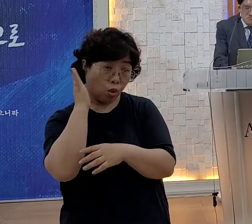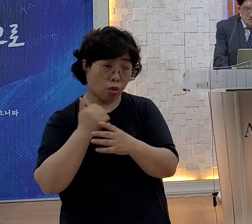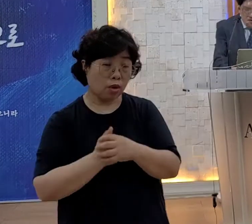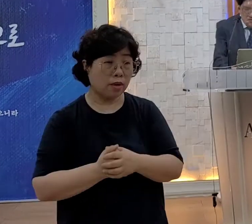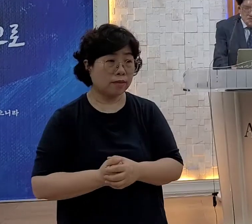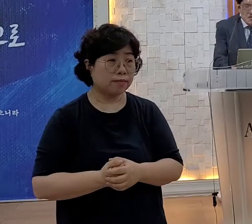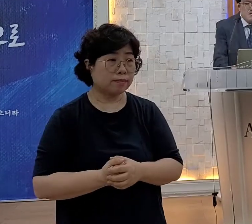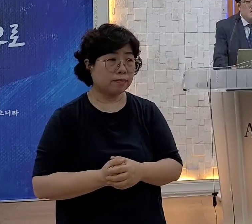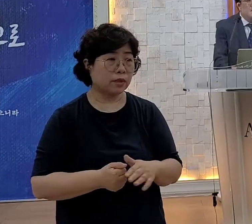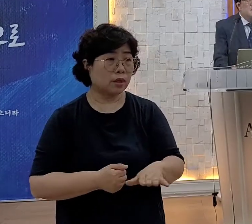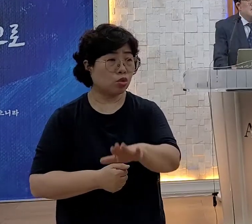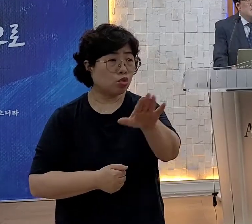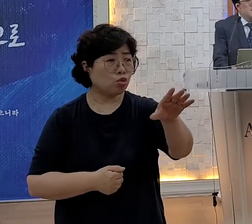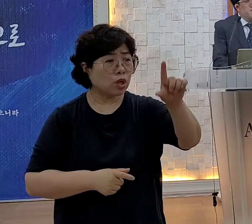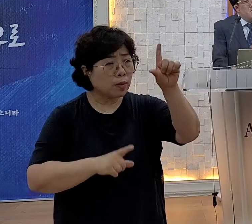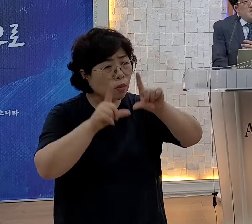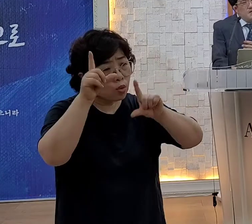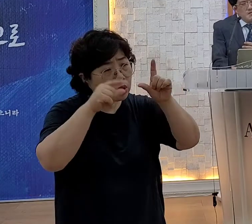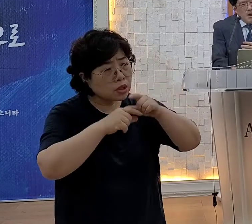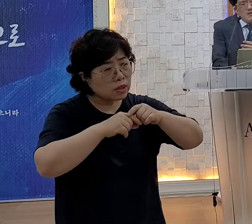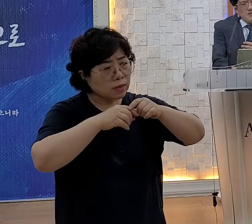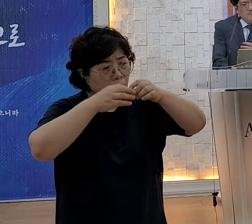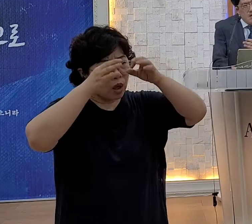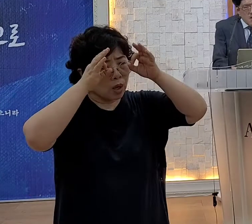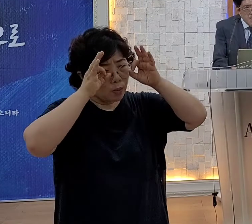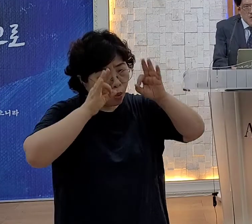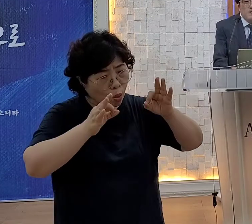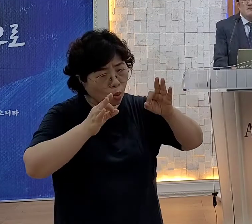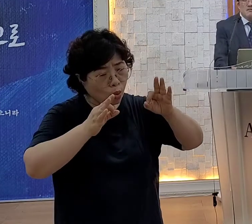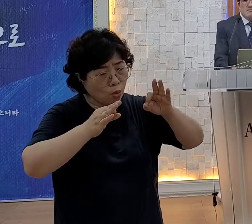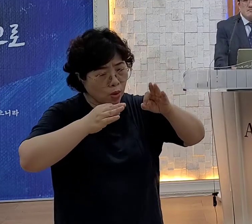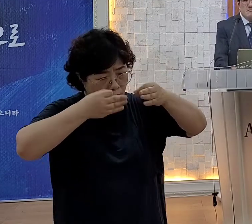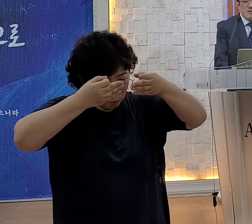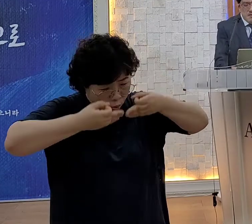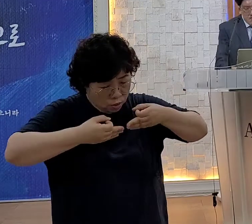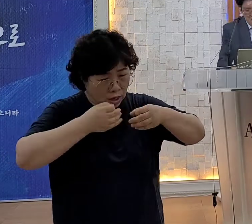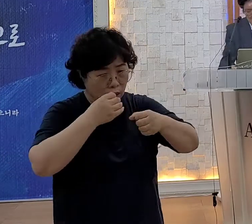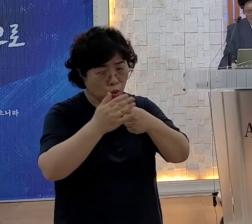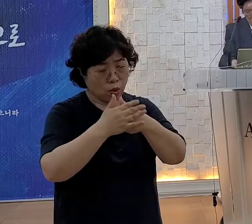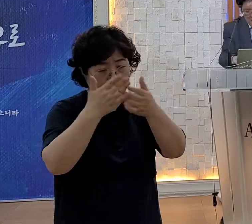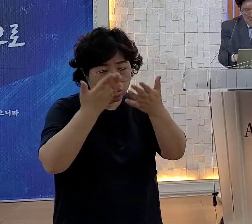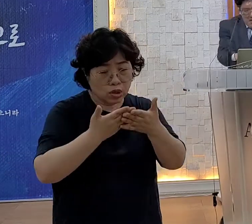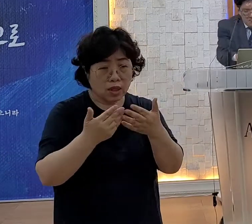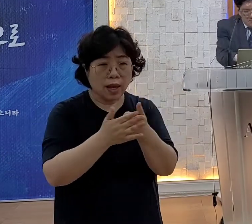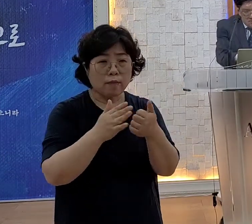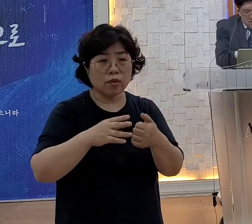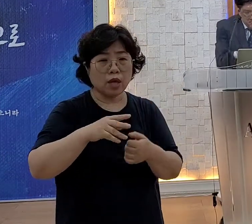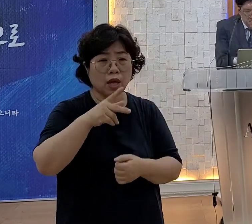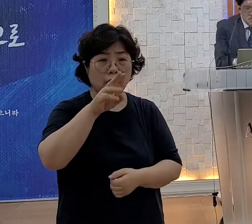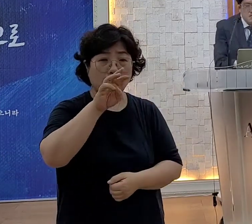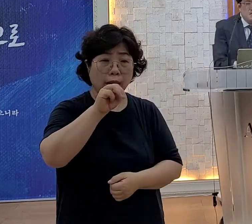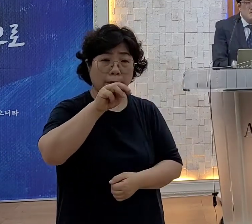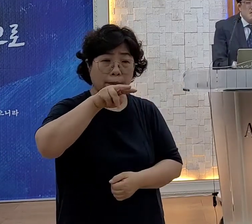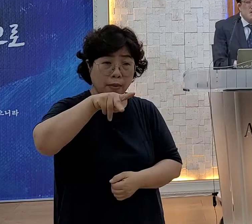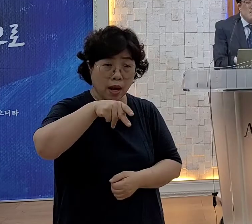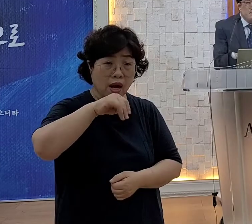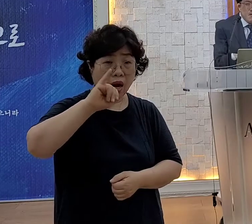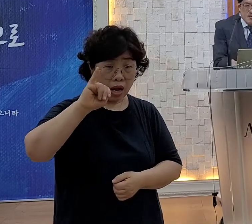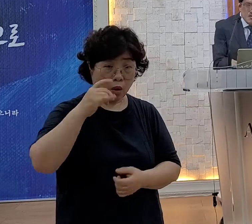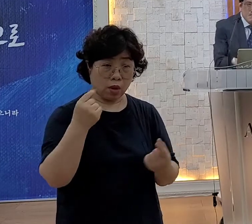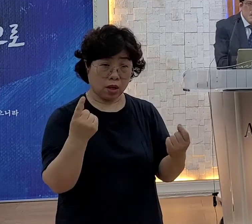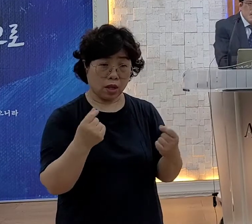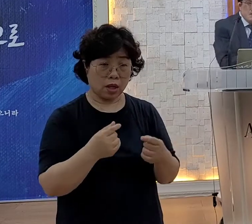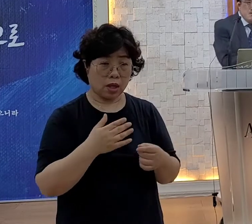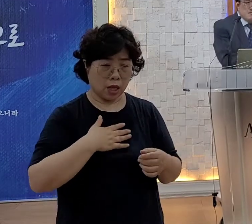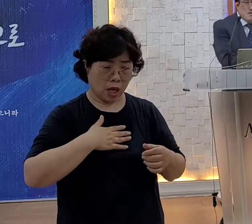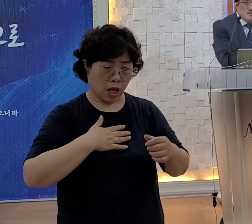여러분 우리의 실상이 어떤지를 보게 하기 때문에 MRI라고 했어요. 그리고 내 문제가 무엇인지를 정확하게 보게